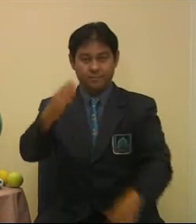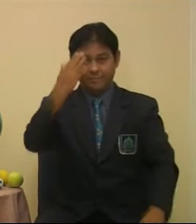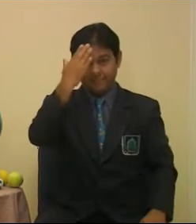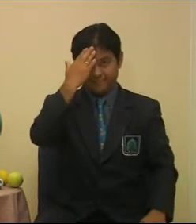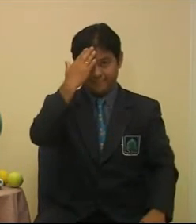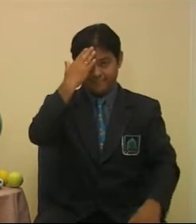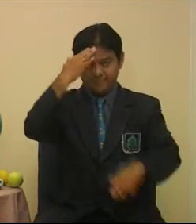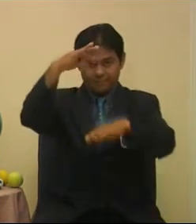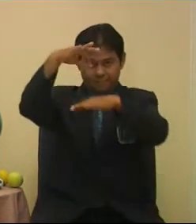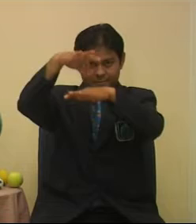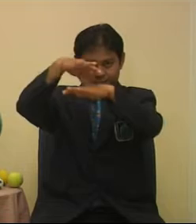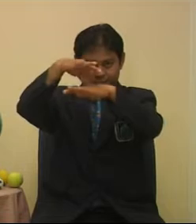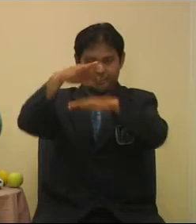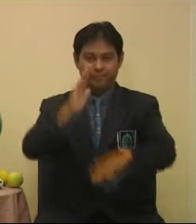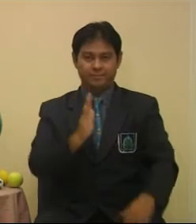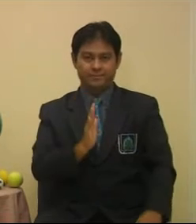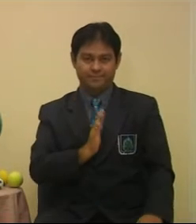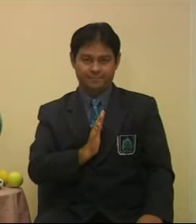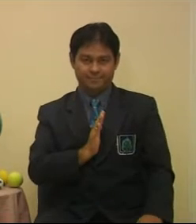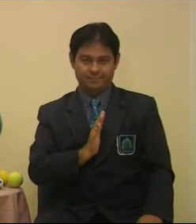างมือบริเวณหน้าผากวางมือบริเวณกลางวางอก